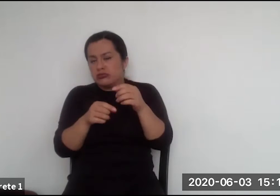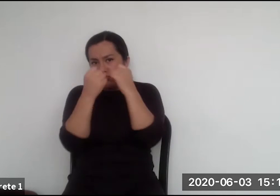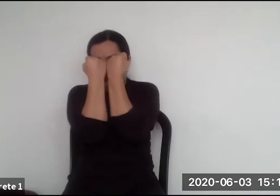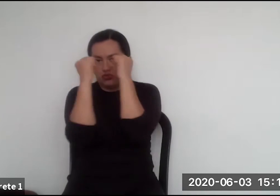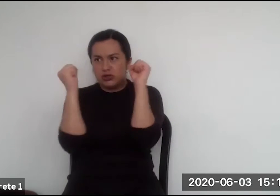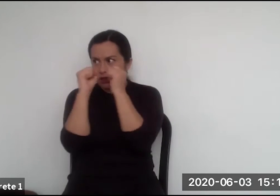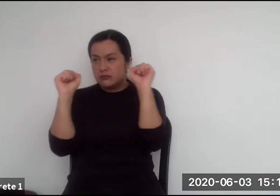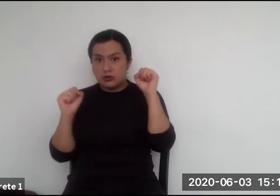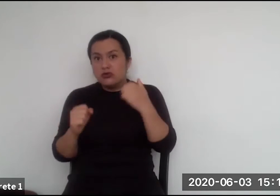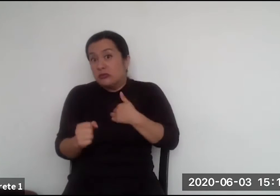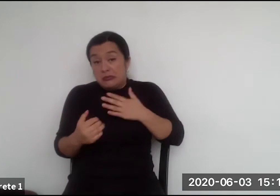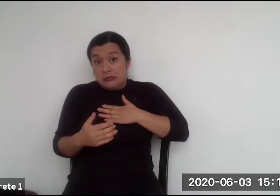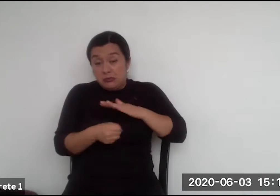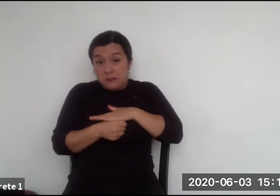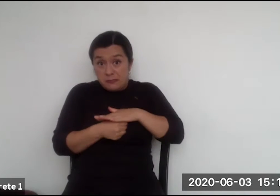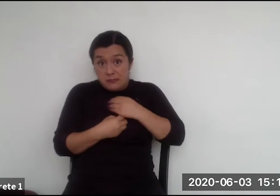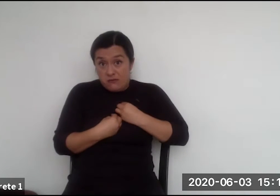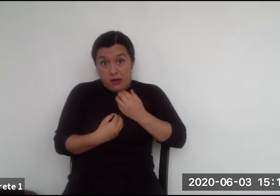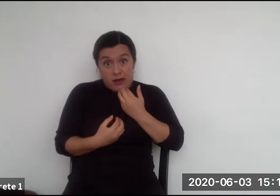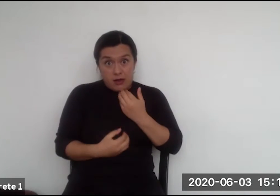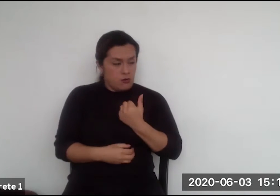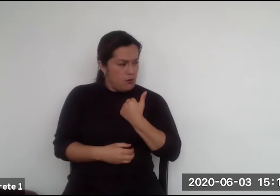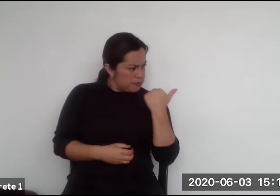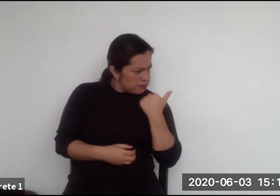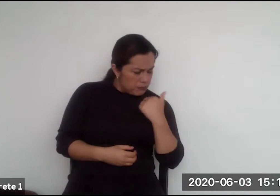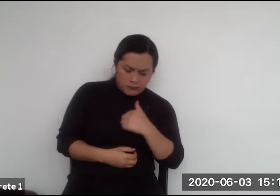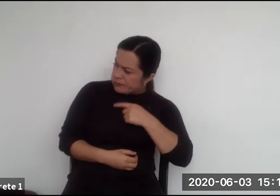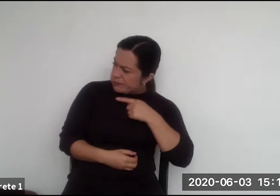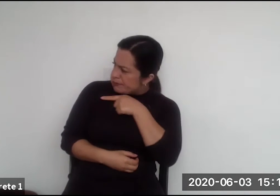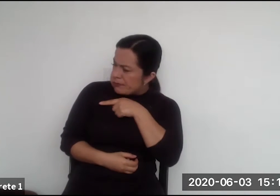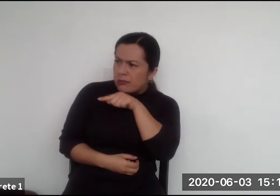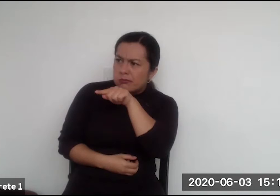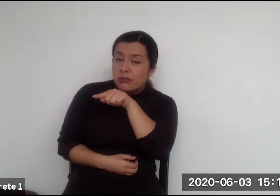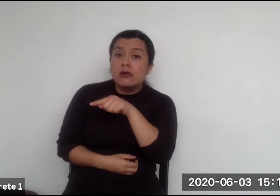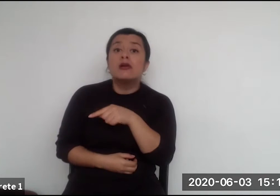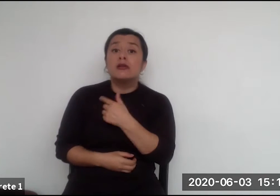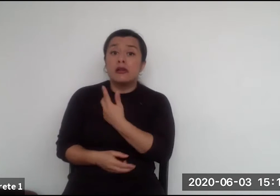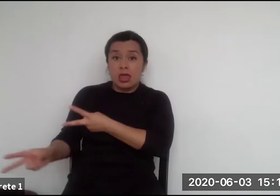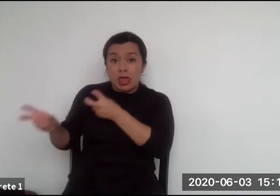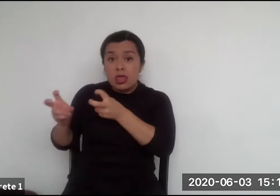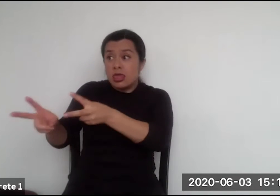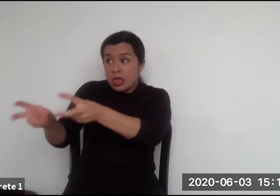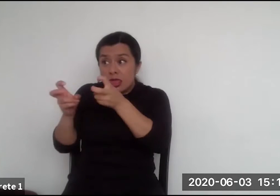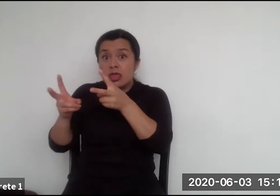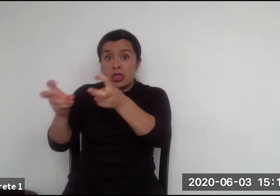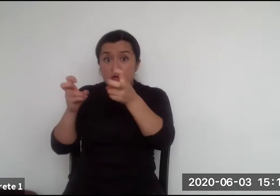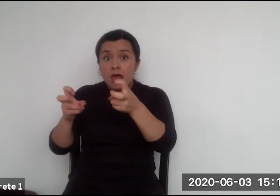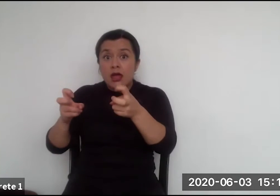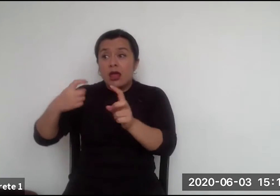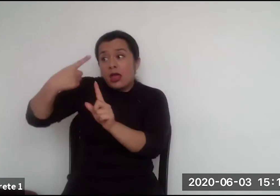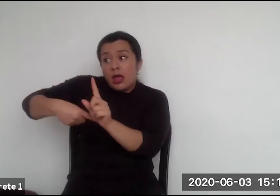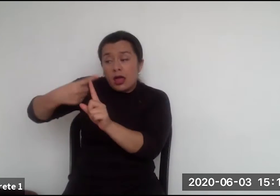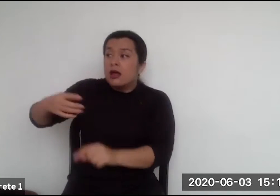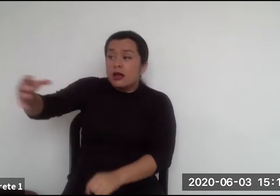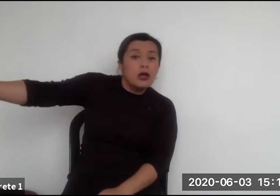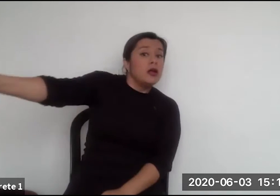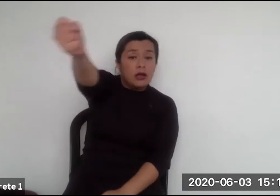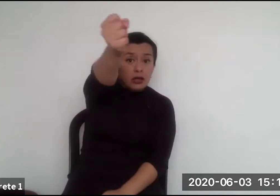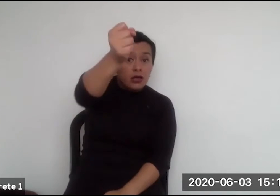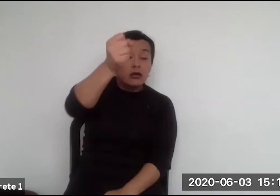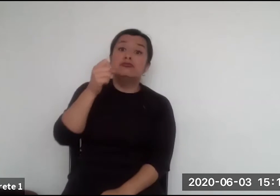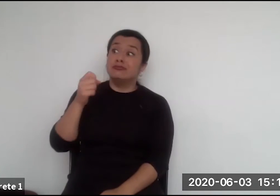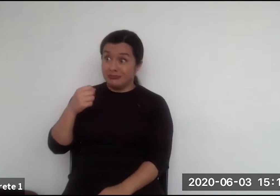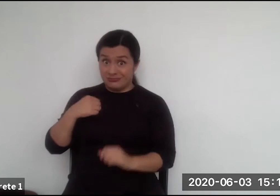con discapacidad son víctimas de explotación y son usadas y son alquiladas, las mismas familias